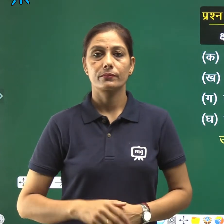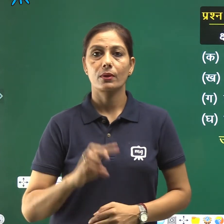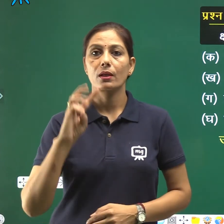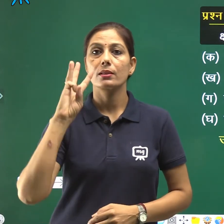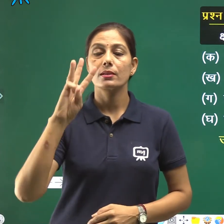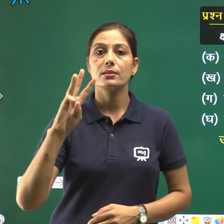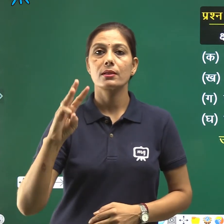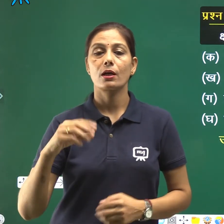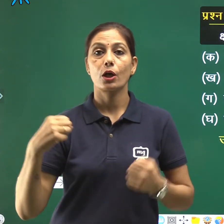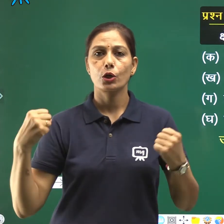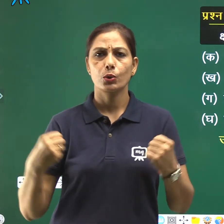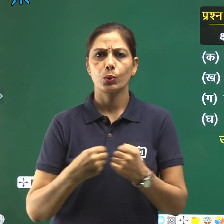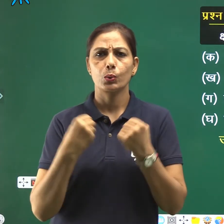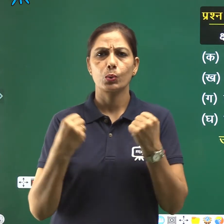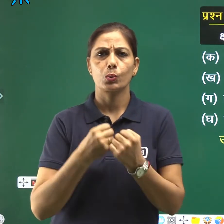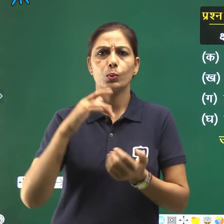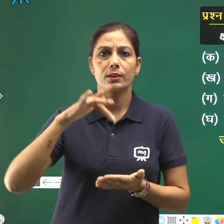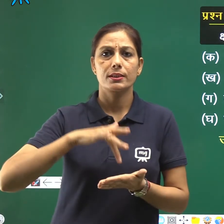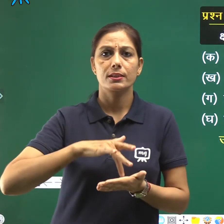तीसरा युद्ध में,